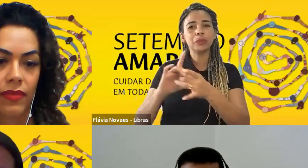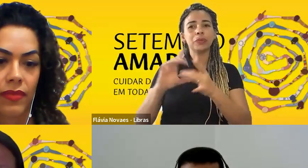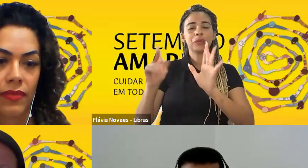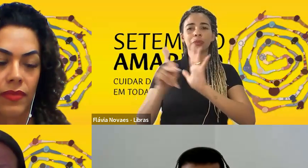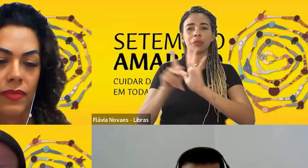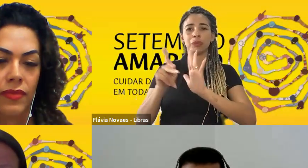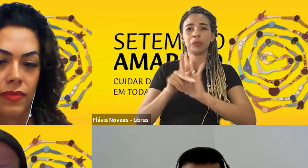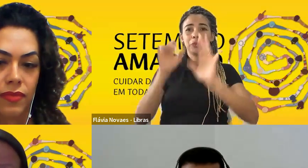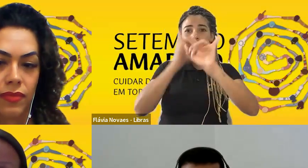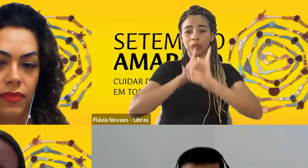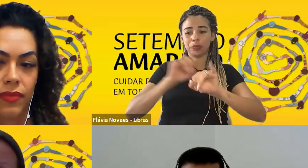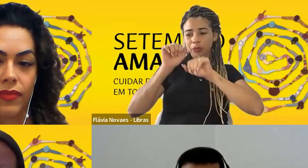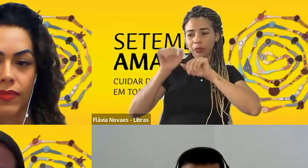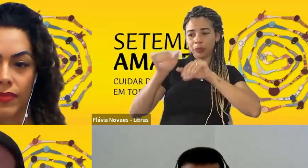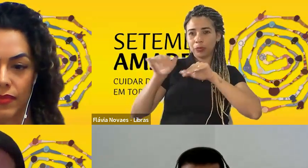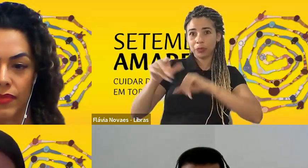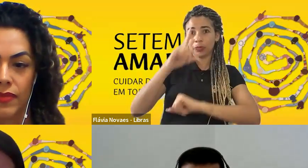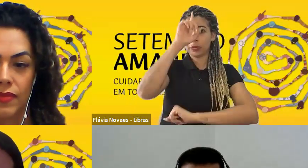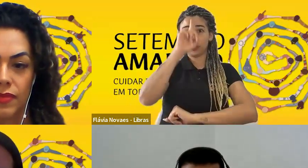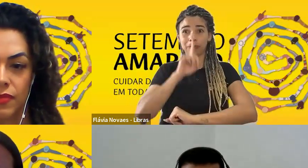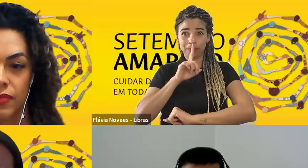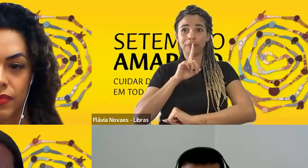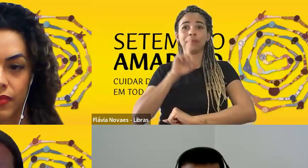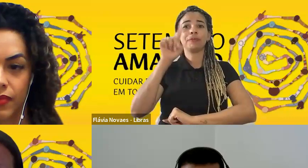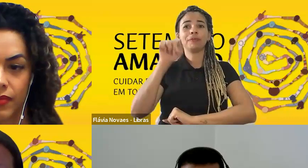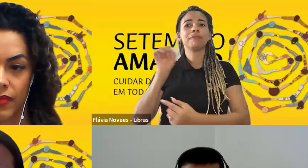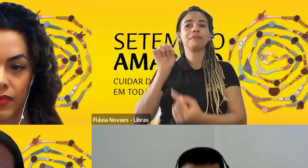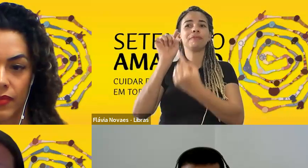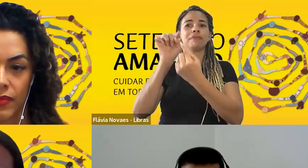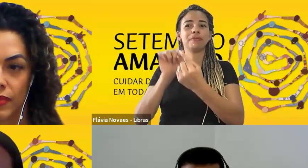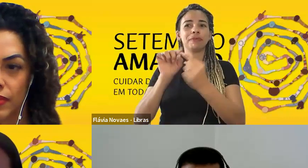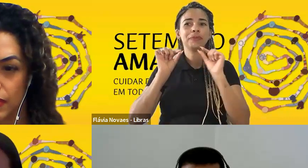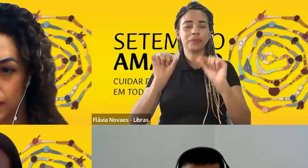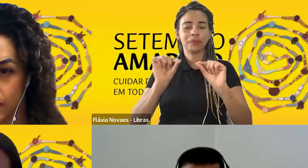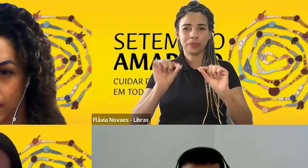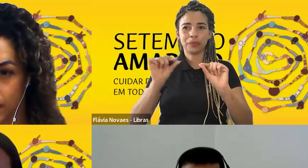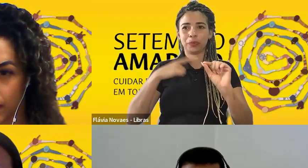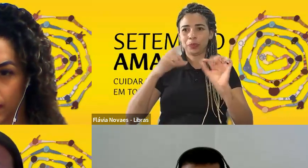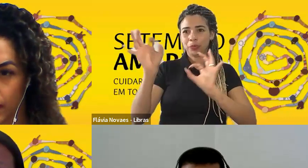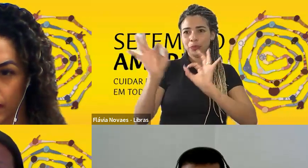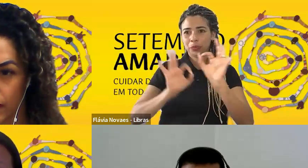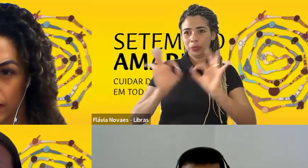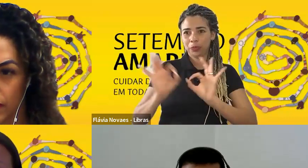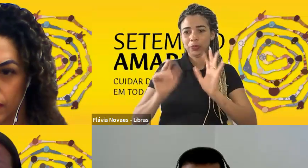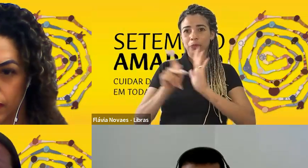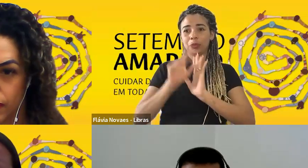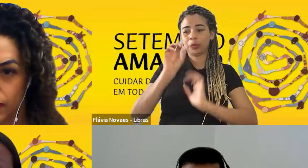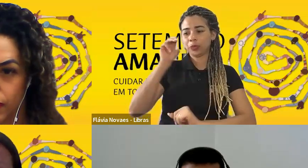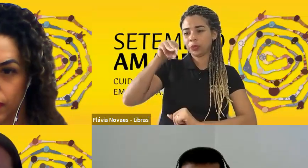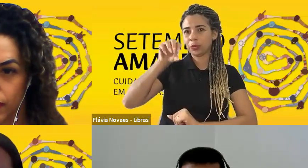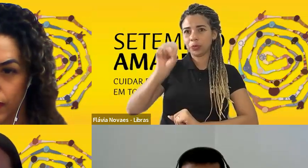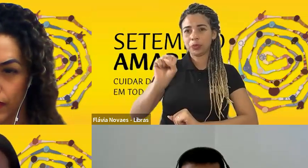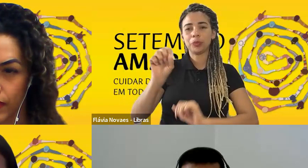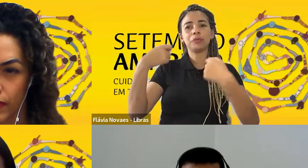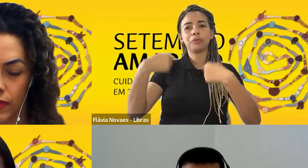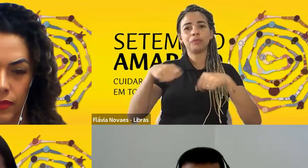Amarelo, que se refere também à definição pela Organização Mundial de Saúde da necessidade de incluir o